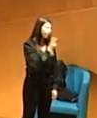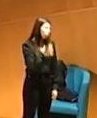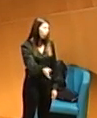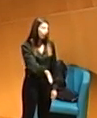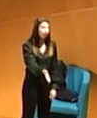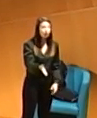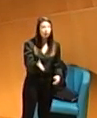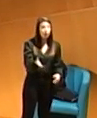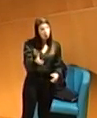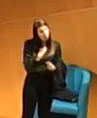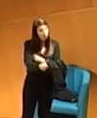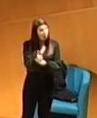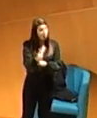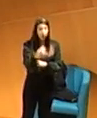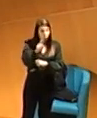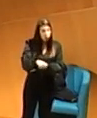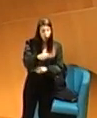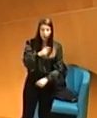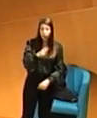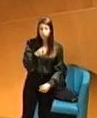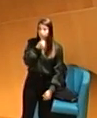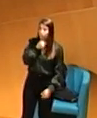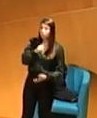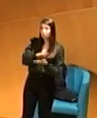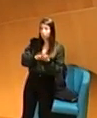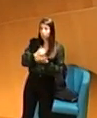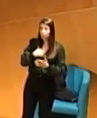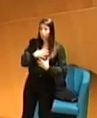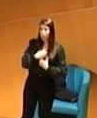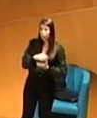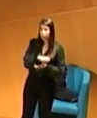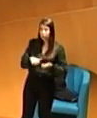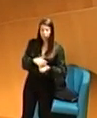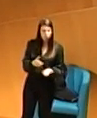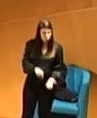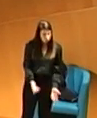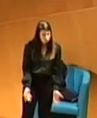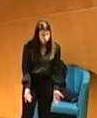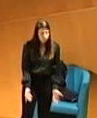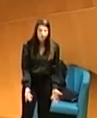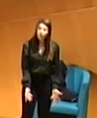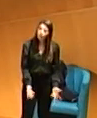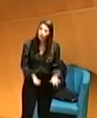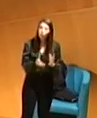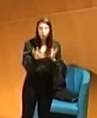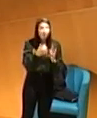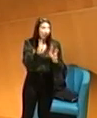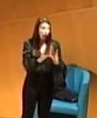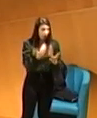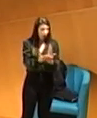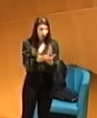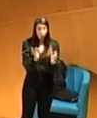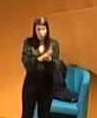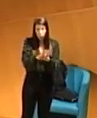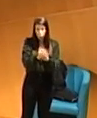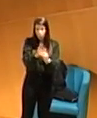fallait qu'elle demande pardon d'avoir une crise d'angoisse. Donc ça a été, on appelle ça de la maltraitance, je ne